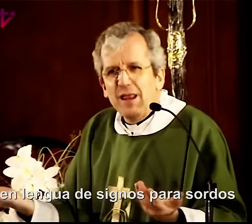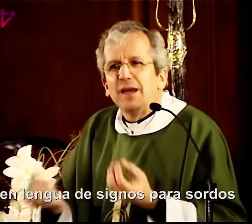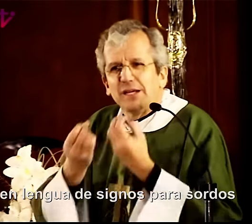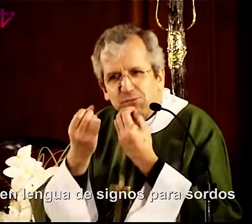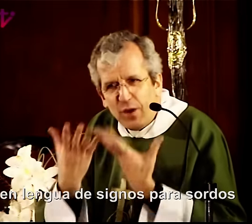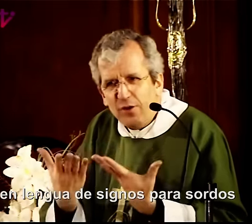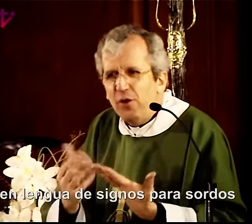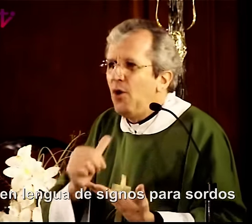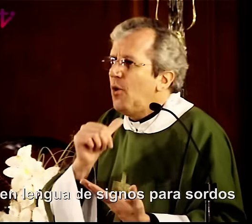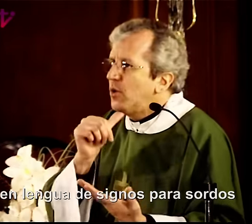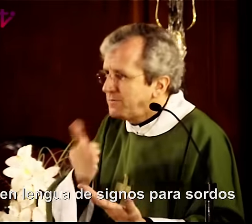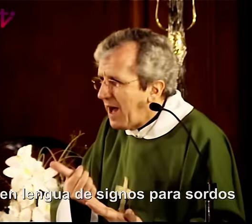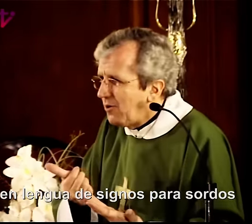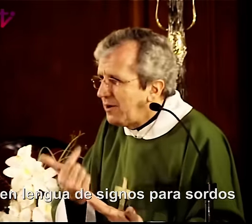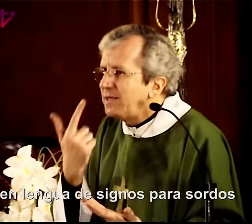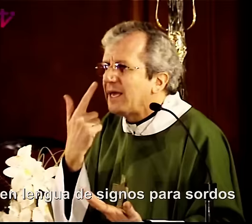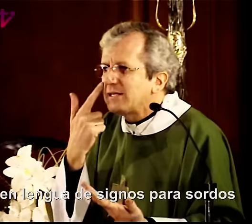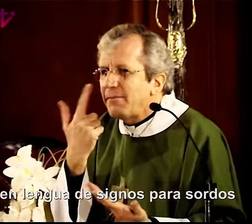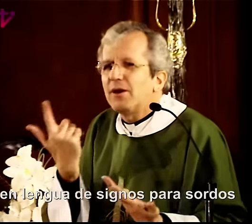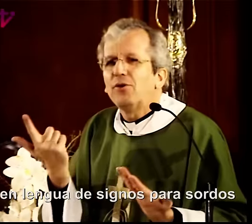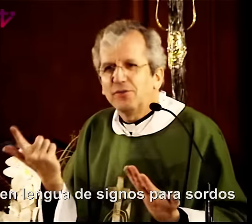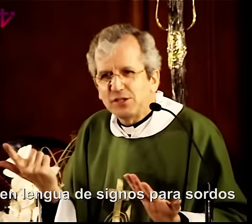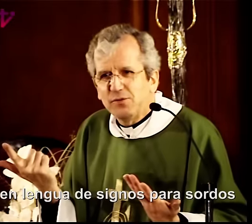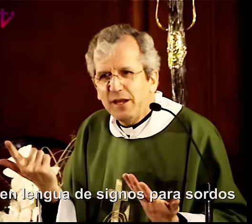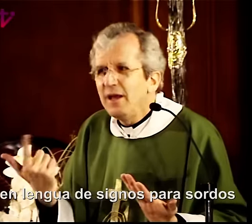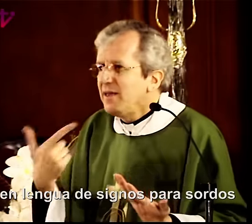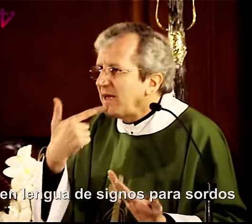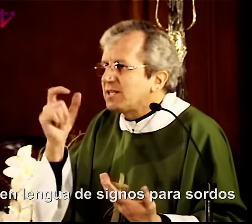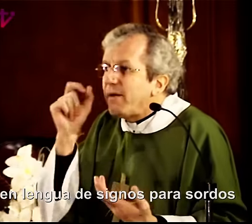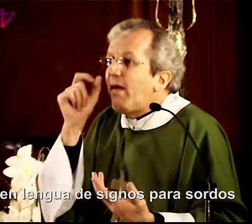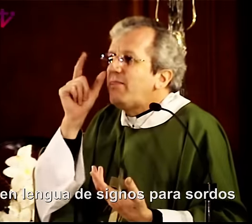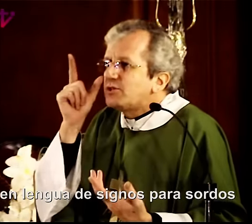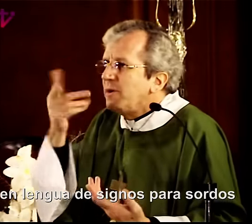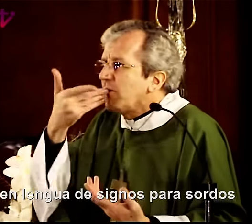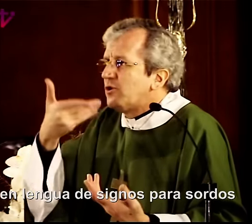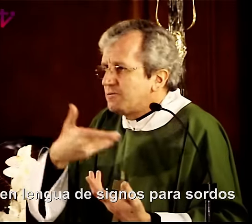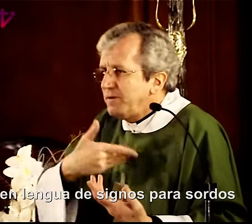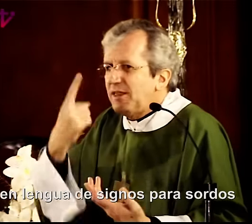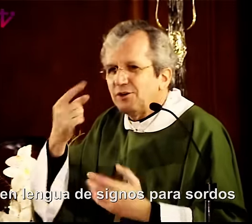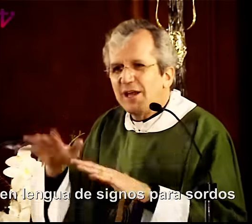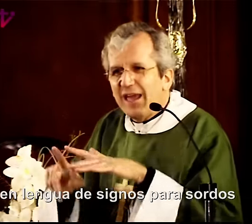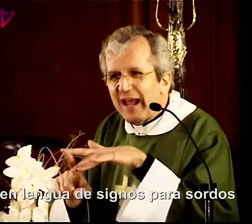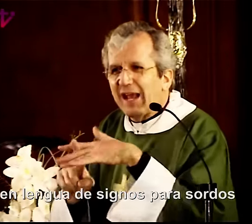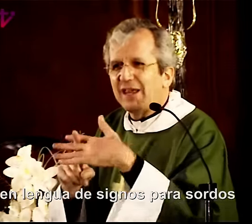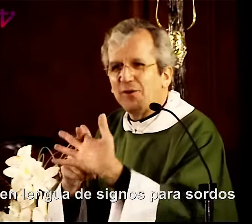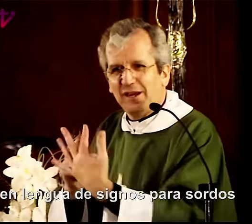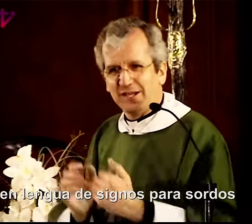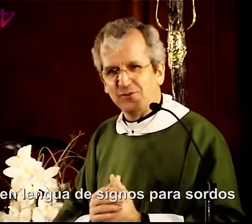¿Es bueno o es malo? Y hay que saberlo descubrir, y hay que saber descubrir lo que nos pide Dios en cada una de las